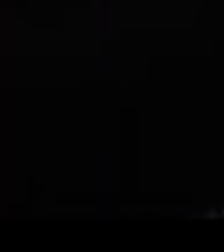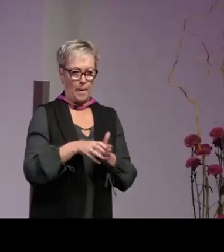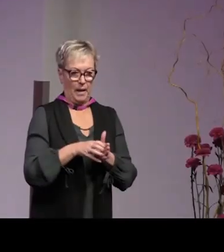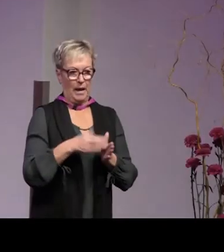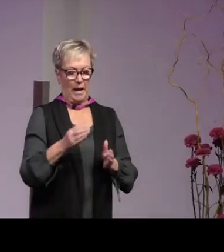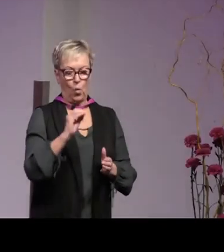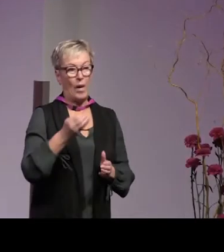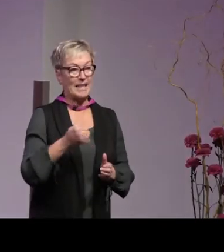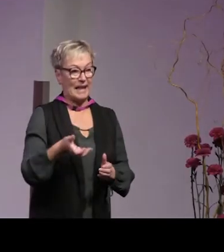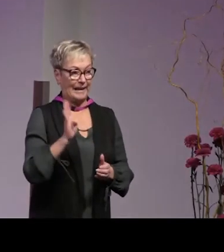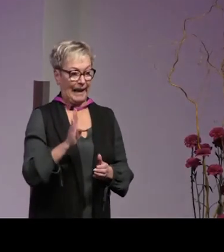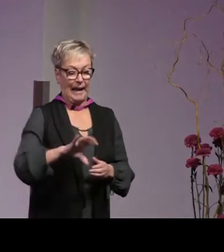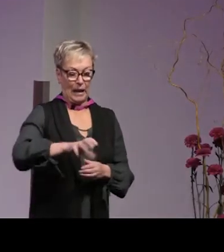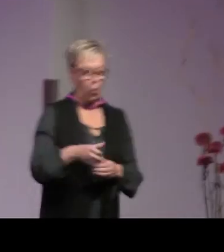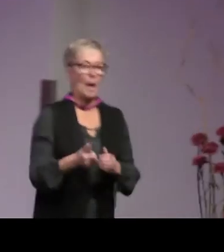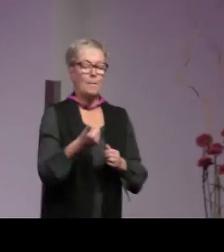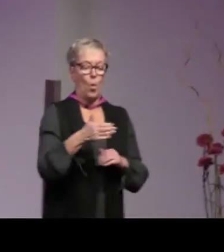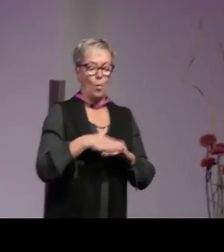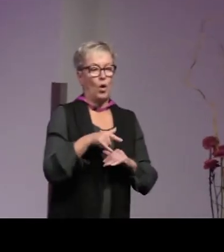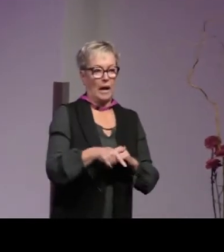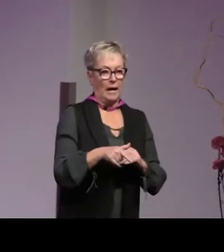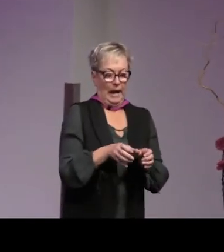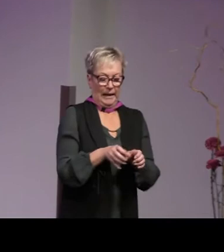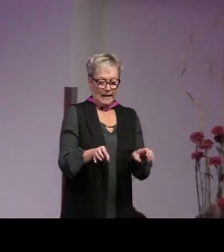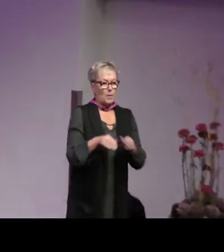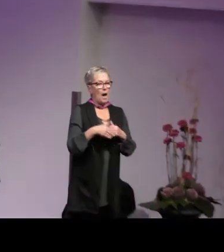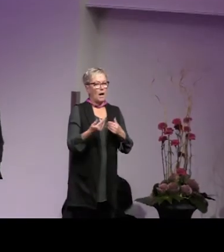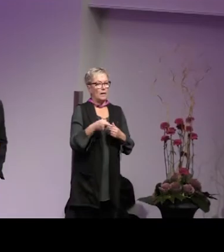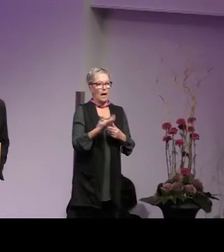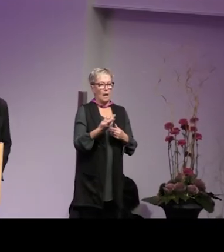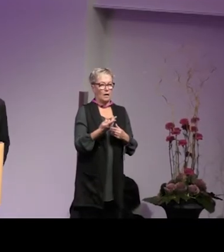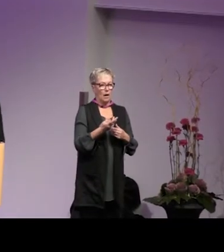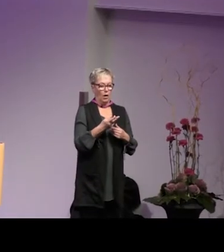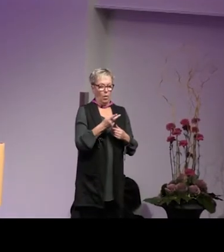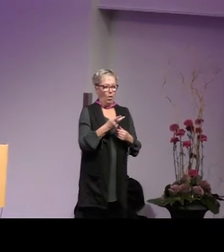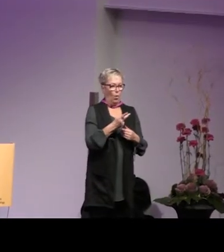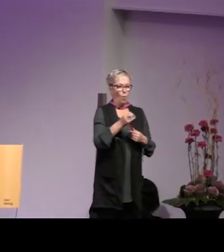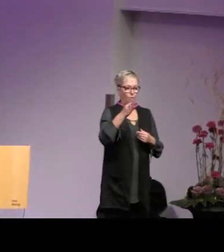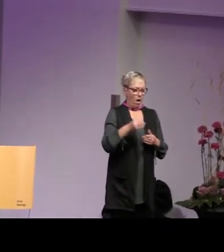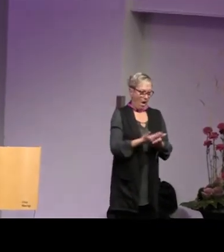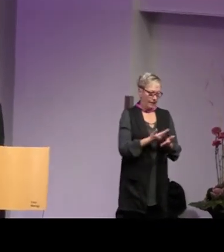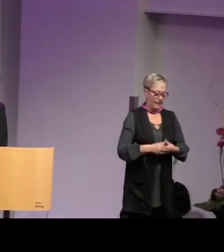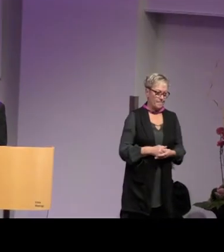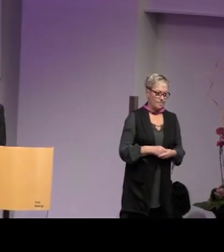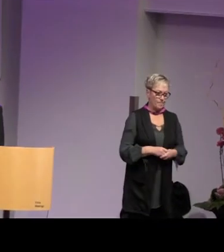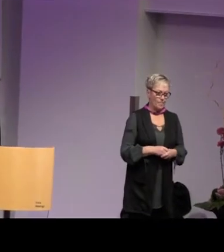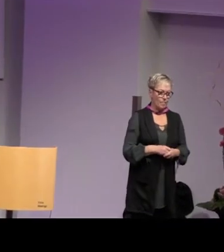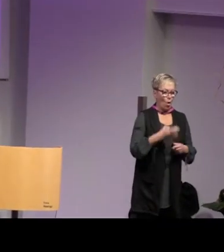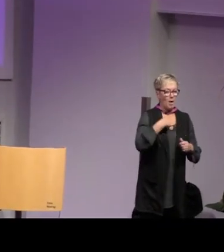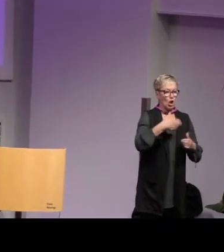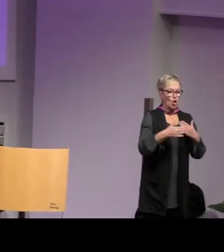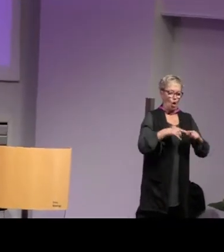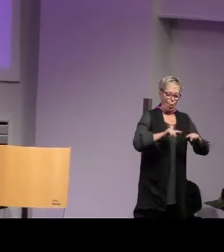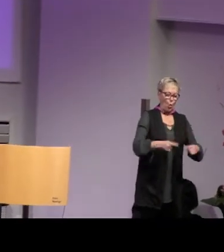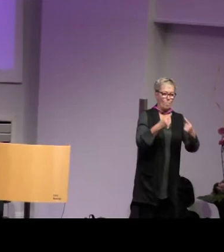OECD-regionen beror på den diskrepansen att det här är ett kuffarland och man ska göra